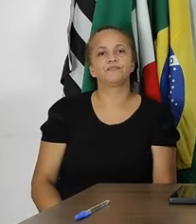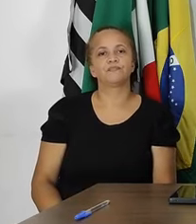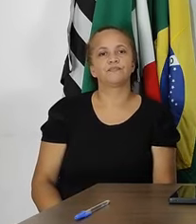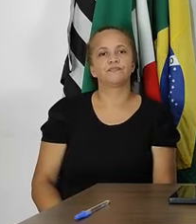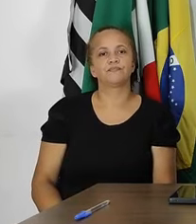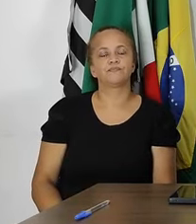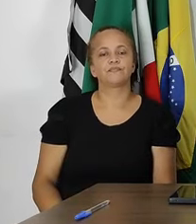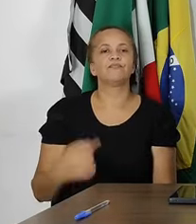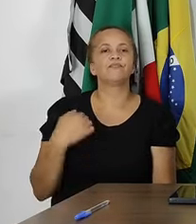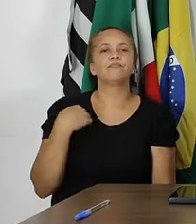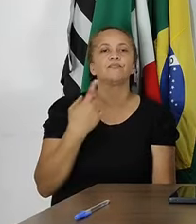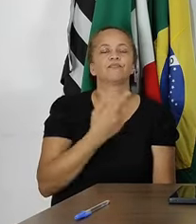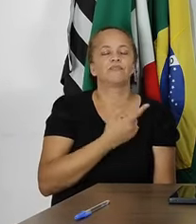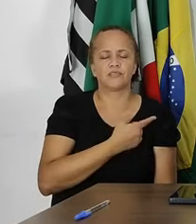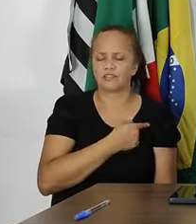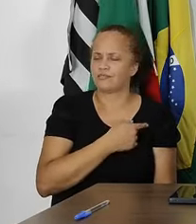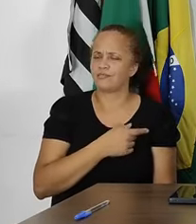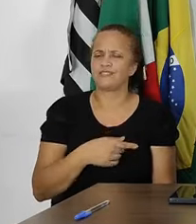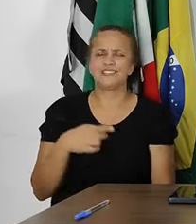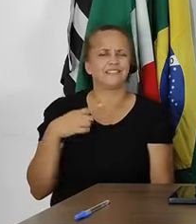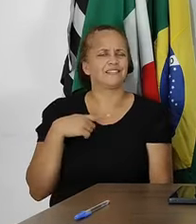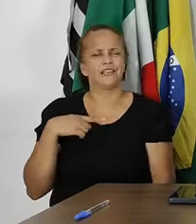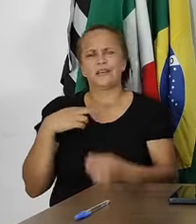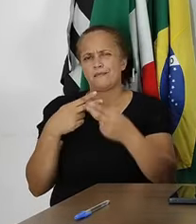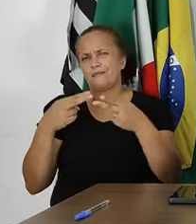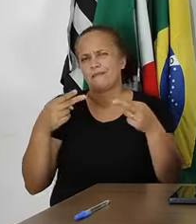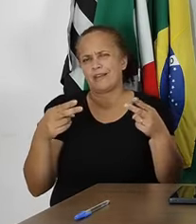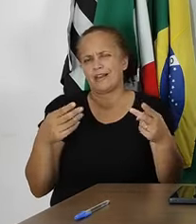estamos debaixo de pressões emocionais.